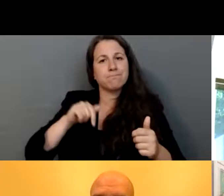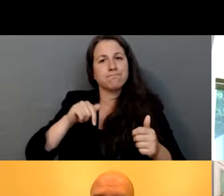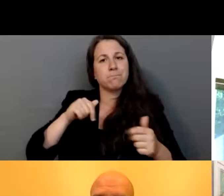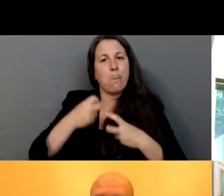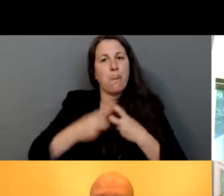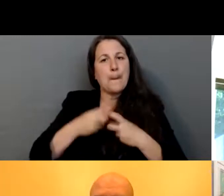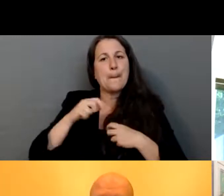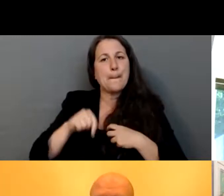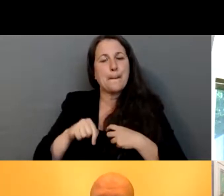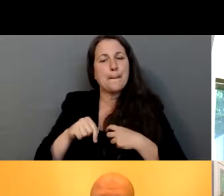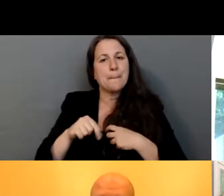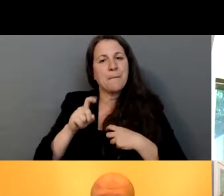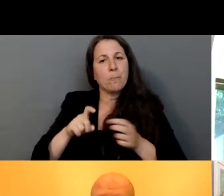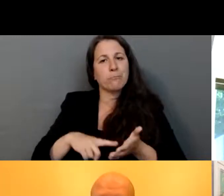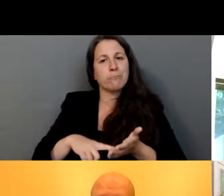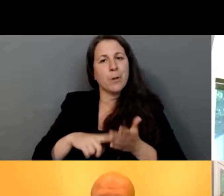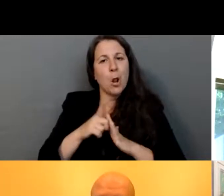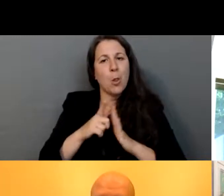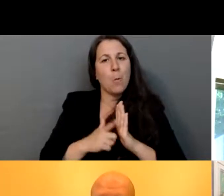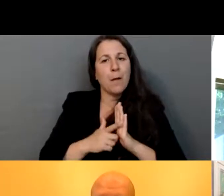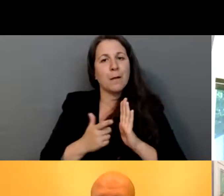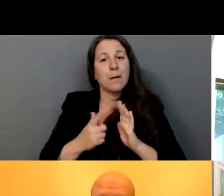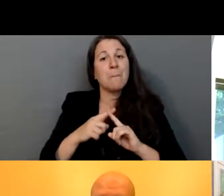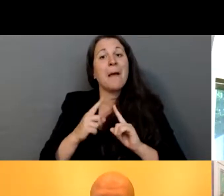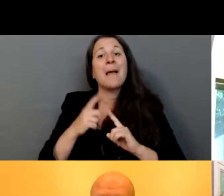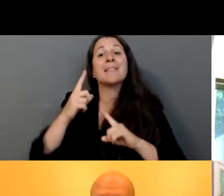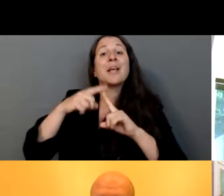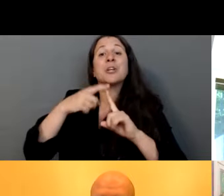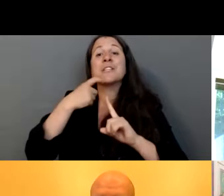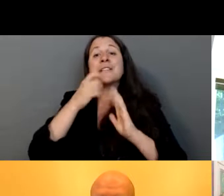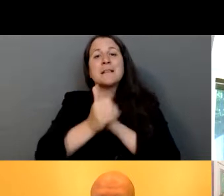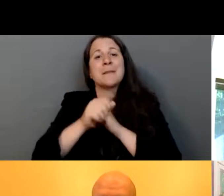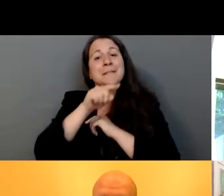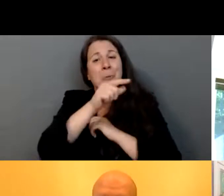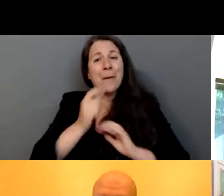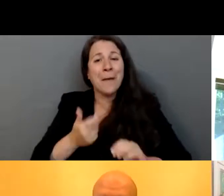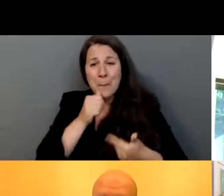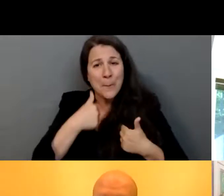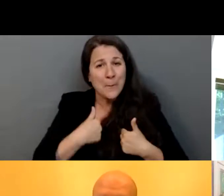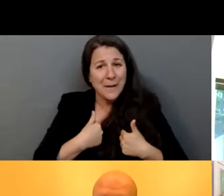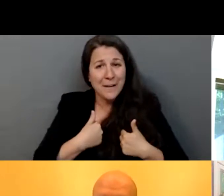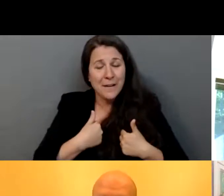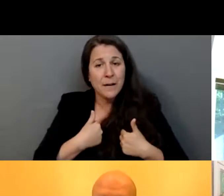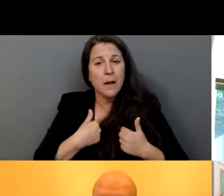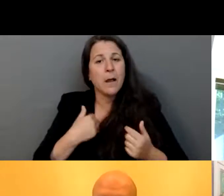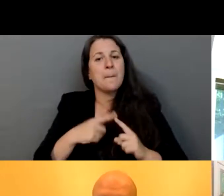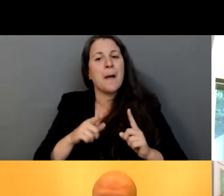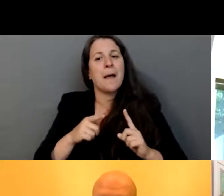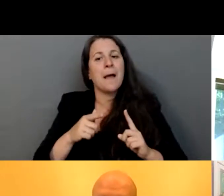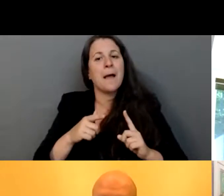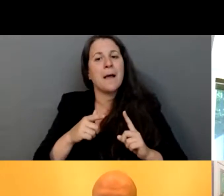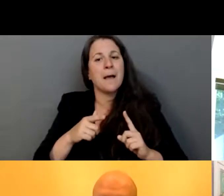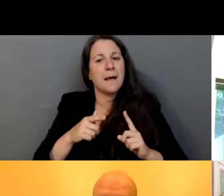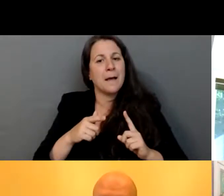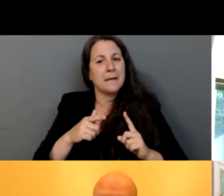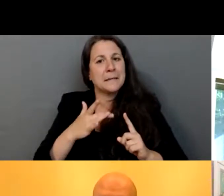là. Mais c'est toi l'experte en technologie, pas moi. Je pense que là-dessus, quand même, ça pourrait donner un bon coup de